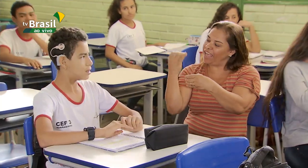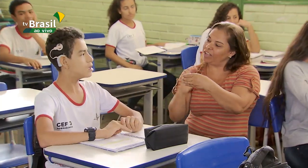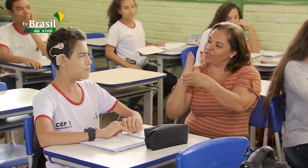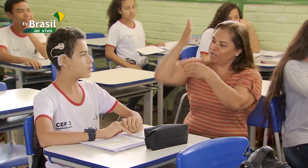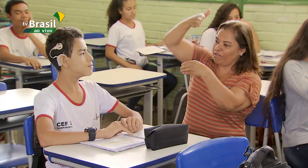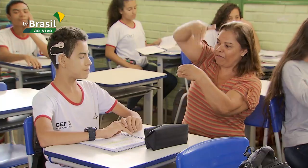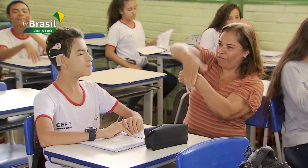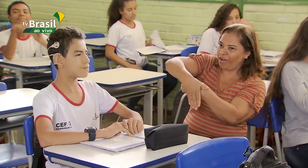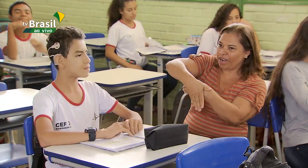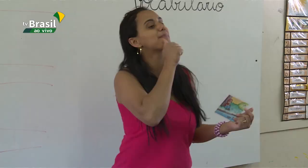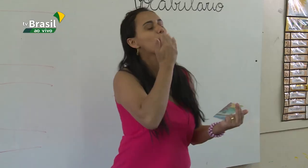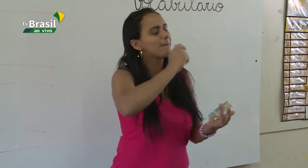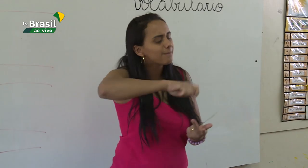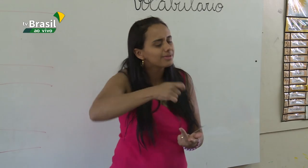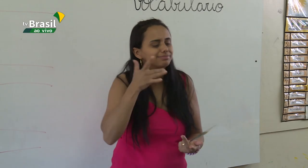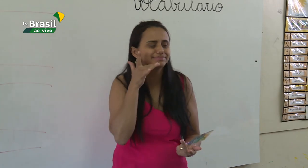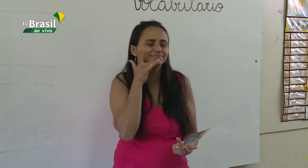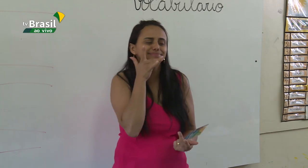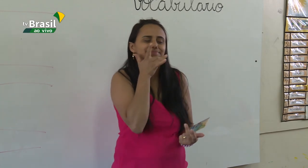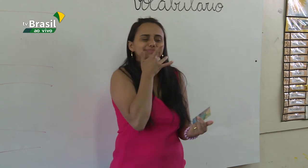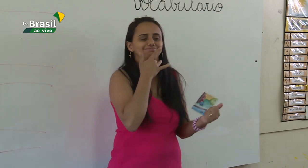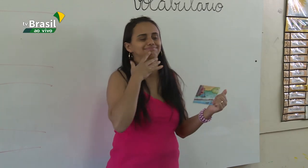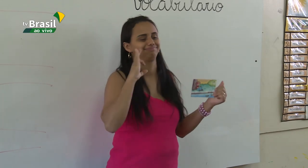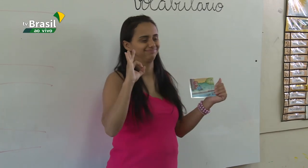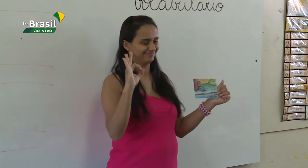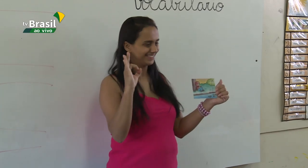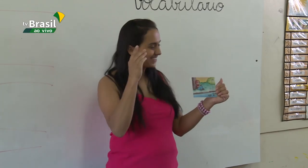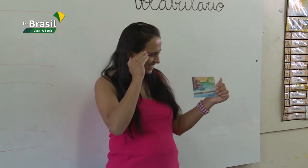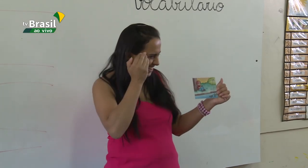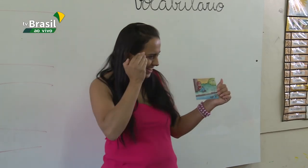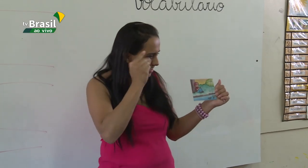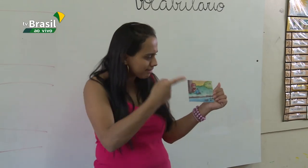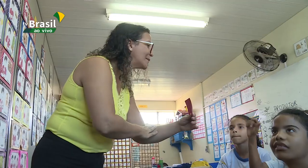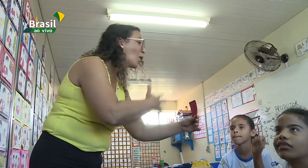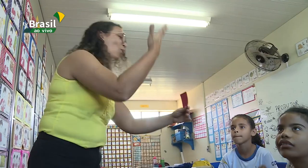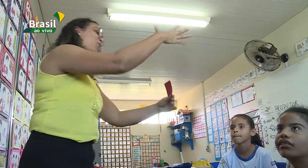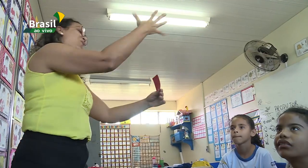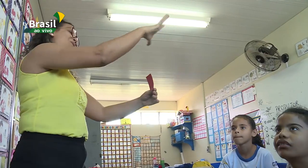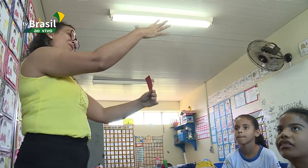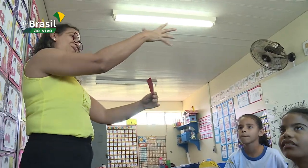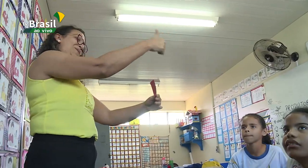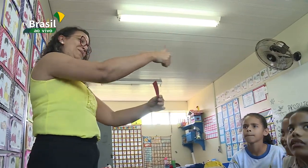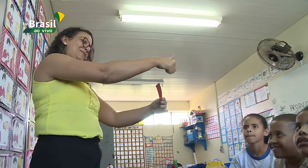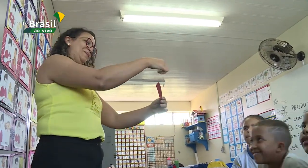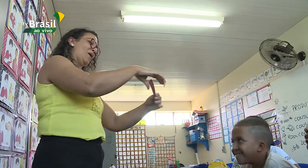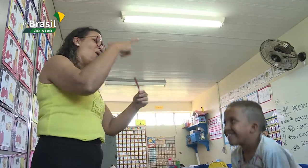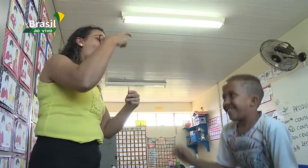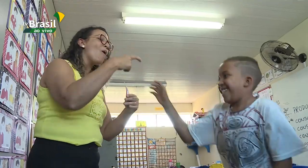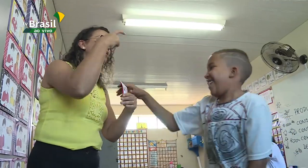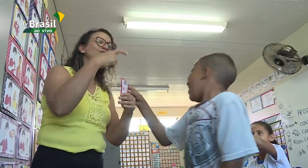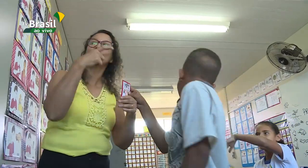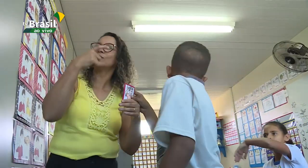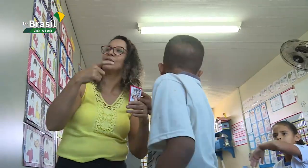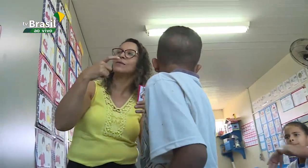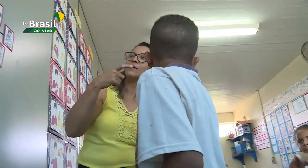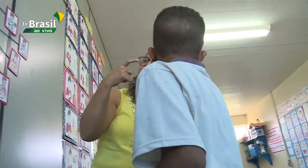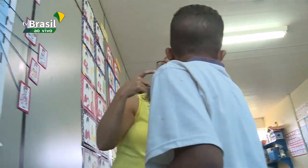desenvolvimento integral à formação humana ea autonomia da pessoa surda e também quer promover a disseminação